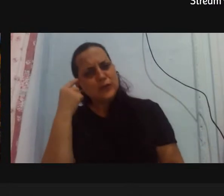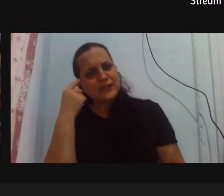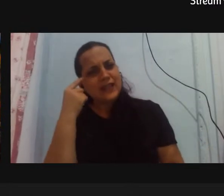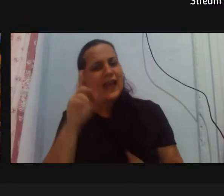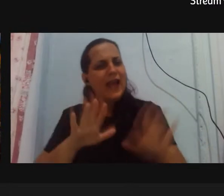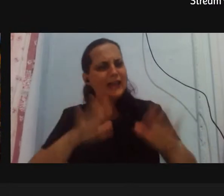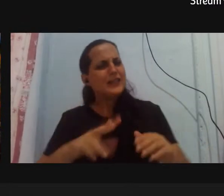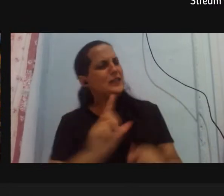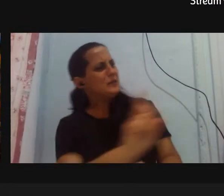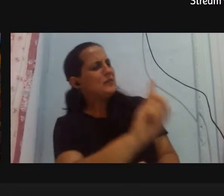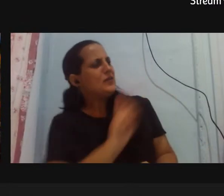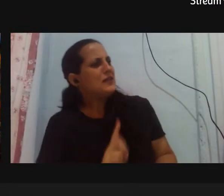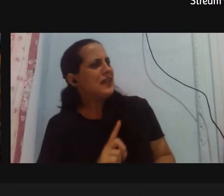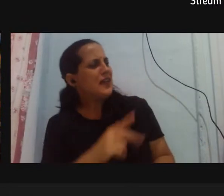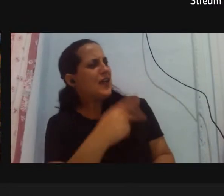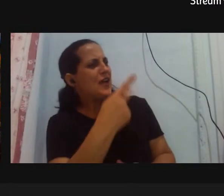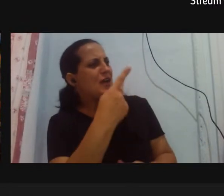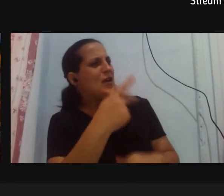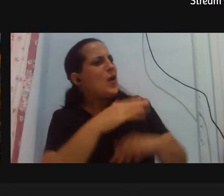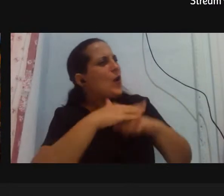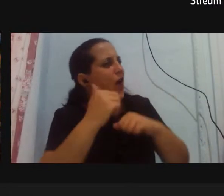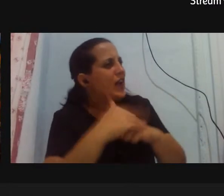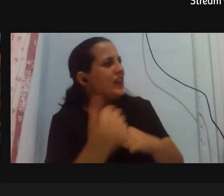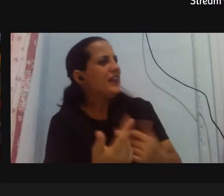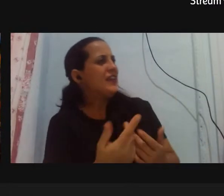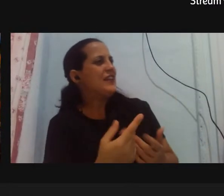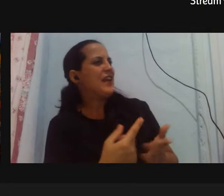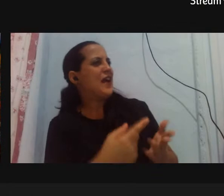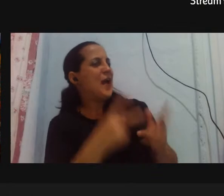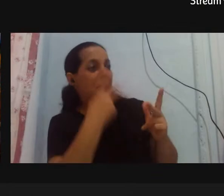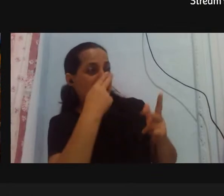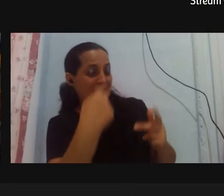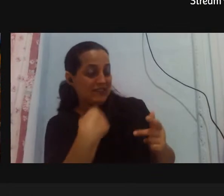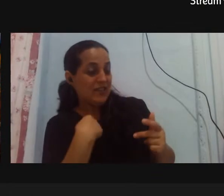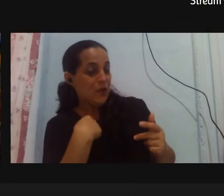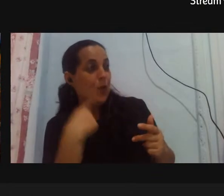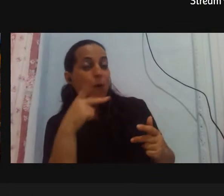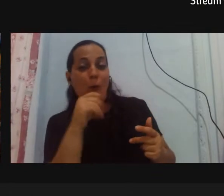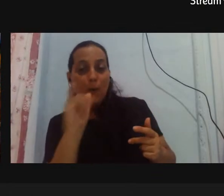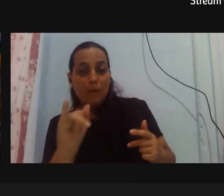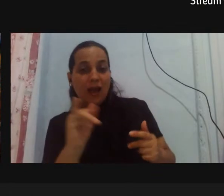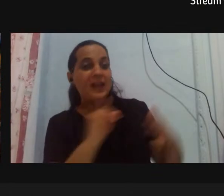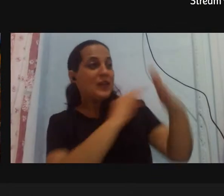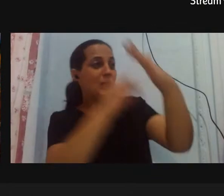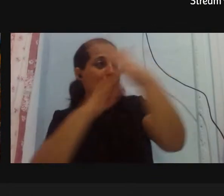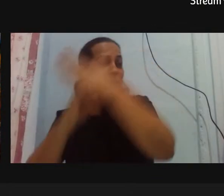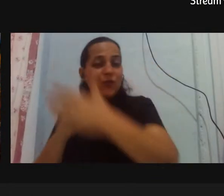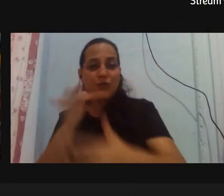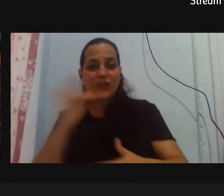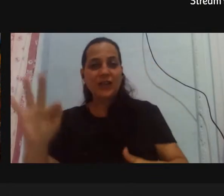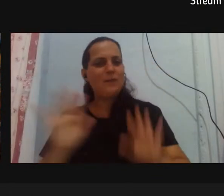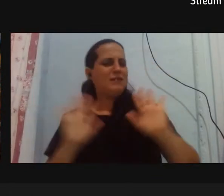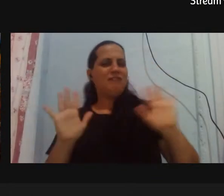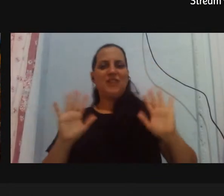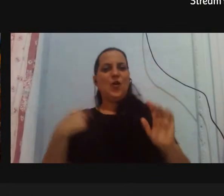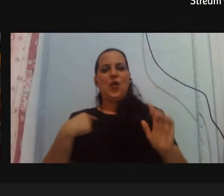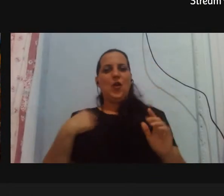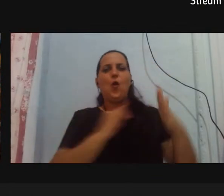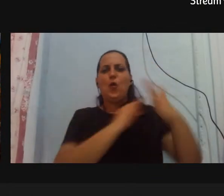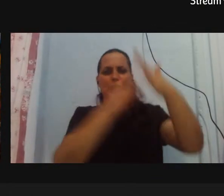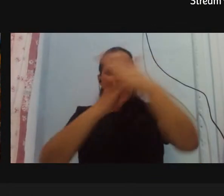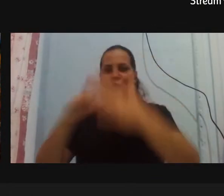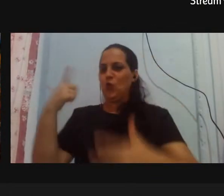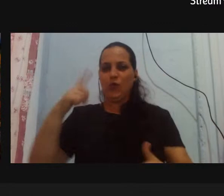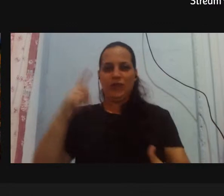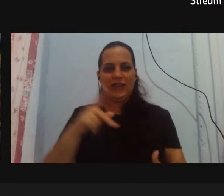comigo, dizem que eu me apresento como pai dos institutos ou coisa parecida. Não, os institutos não têm pai. Os institutos são